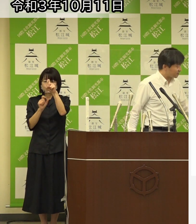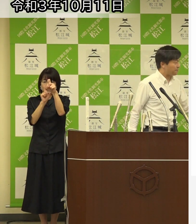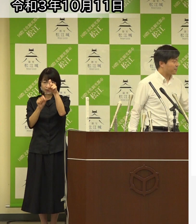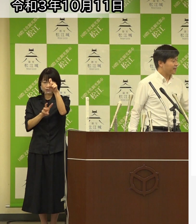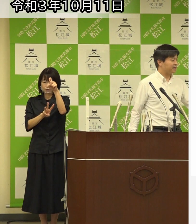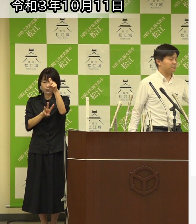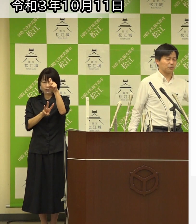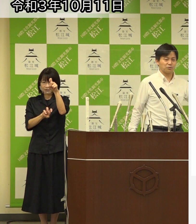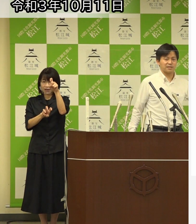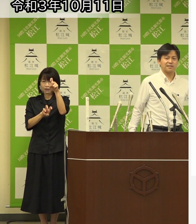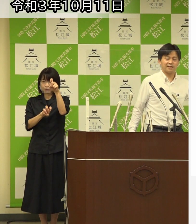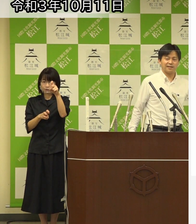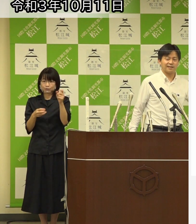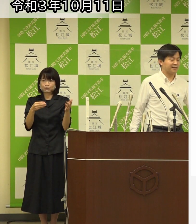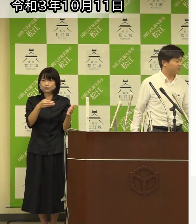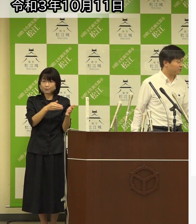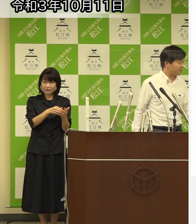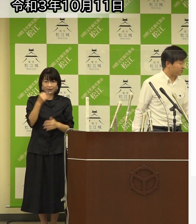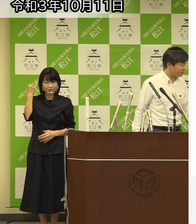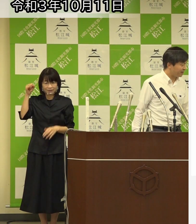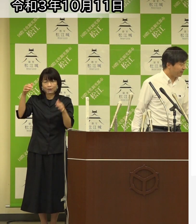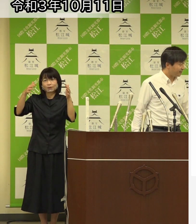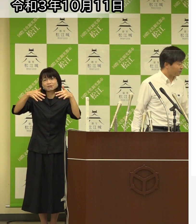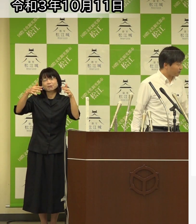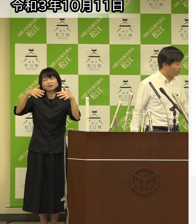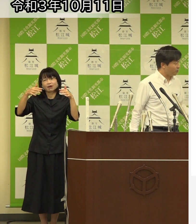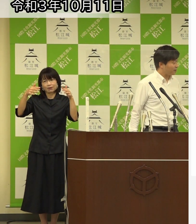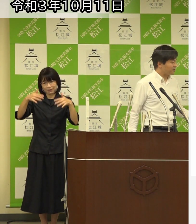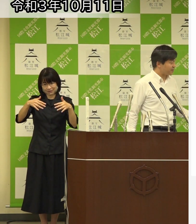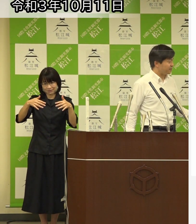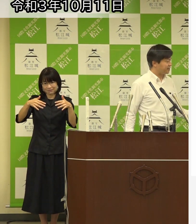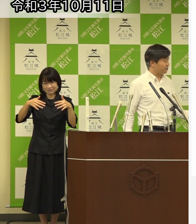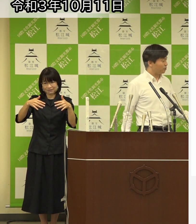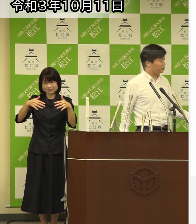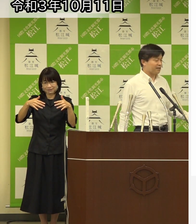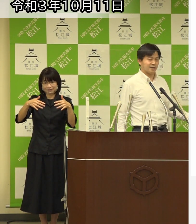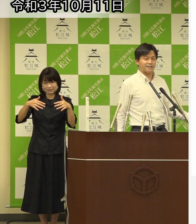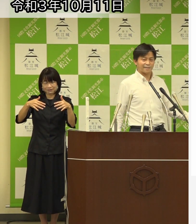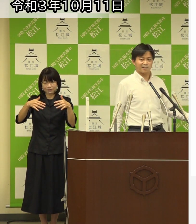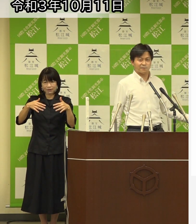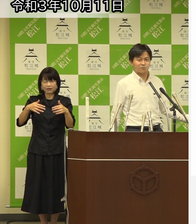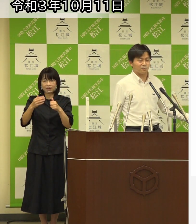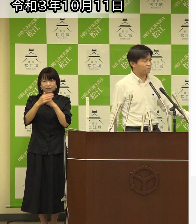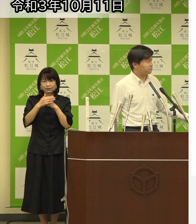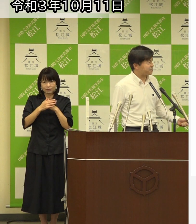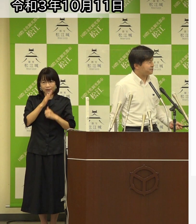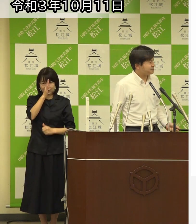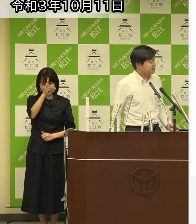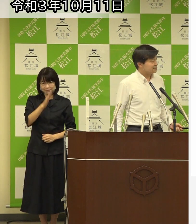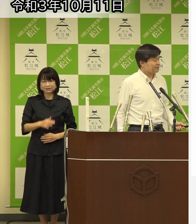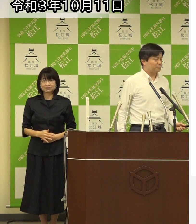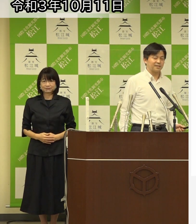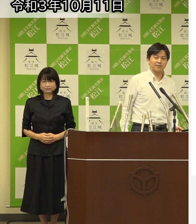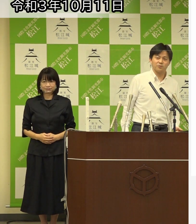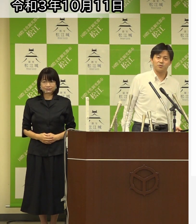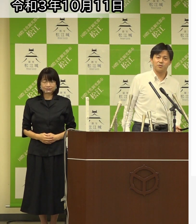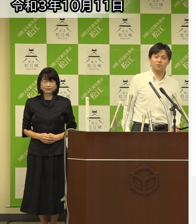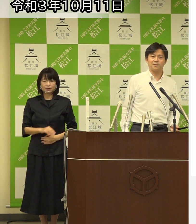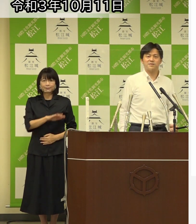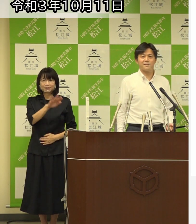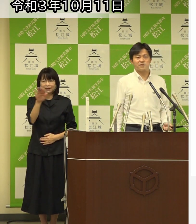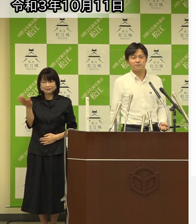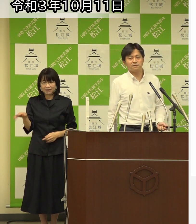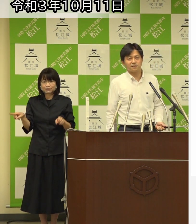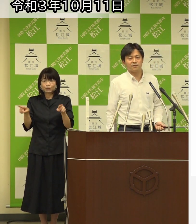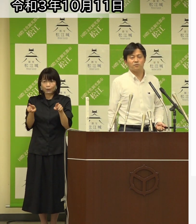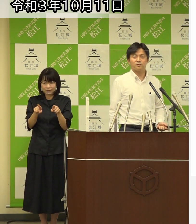まで失礼しました、意見募集をさせていただいておりますので、これもぜひ意見をお寄せいただければと思っております。皆さんと一緒に